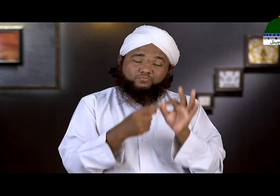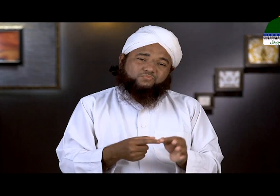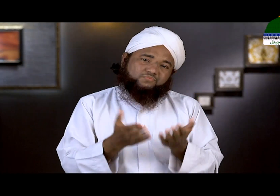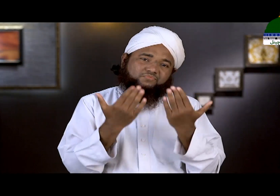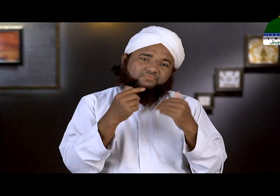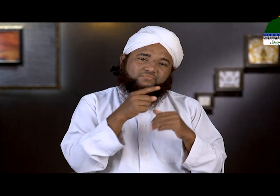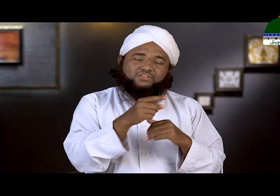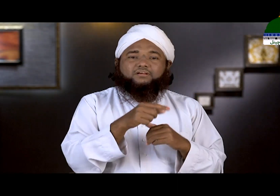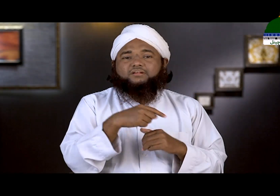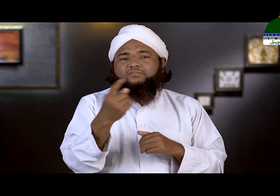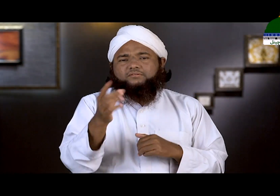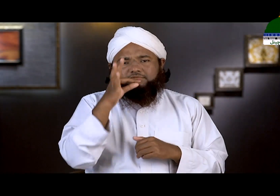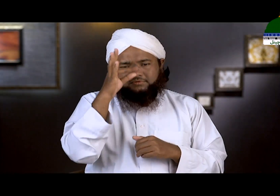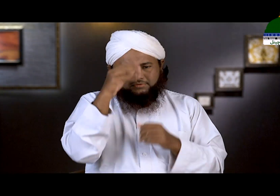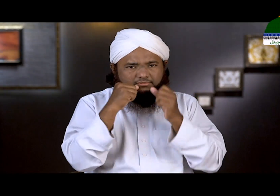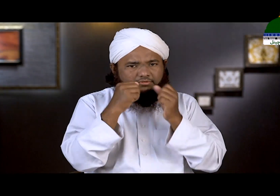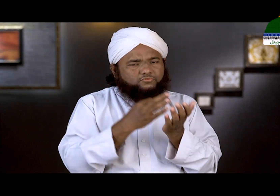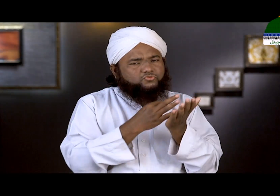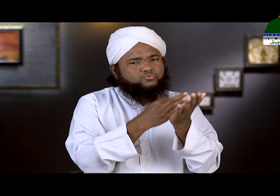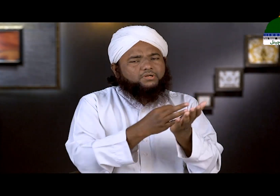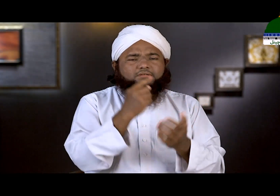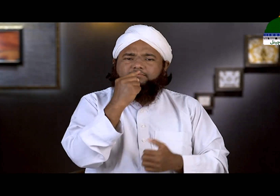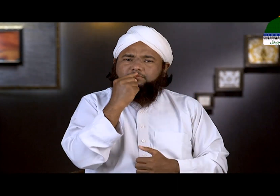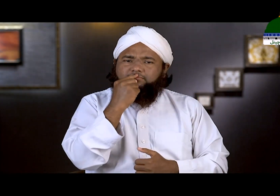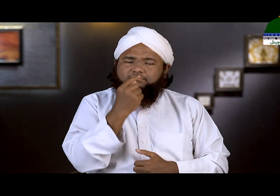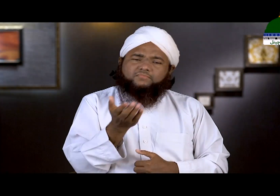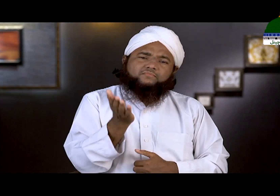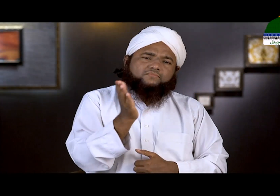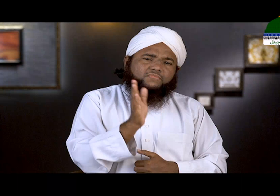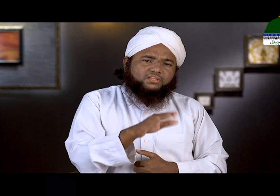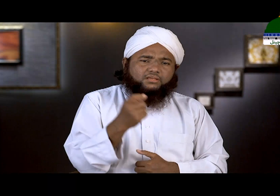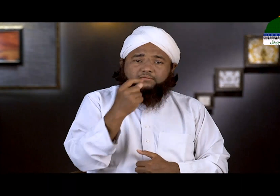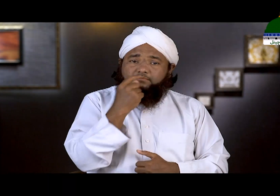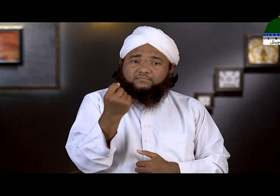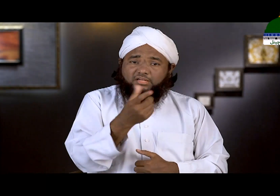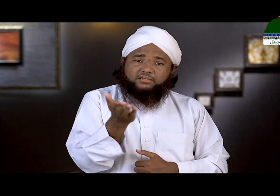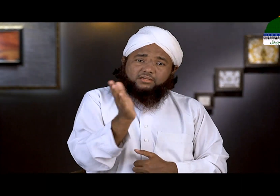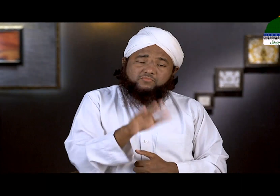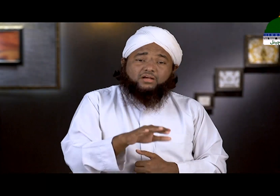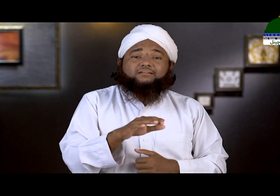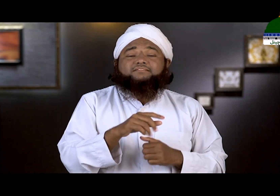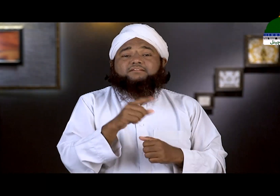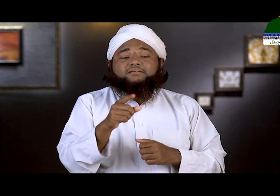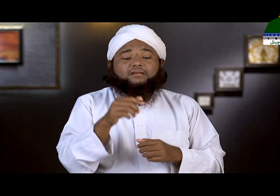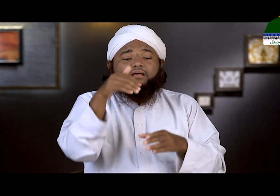صلی اللہ علیہ وآلہ وسلم کی خدمت میں سوال ہوا، رمضان کے بعد کون سے روزے افضل ہیں؟